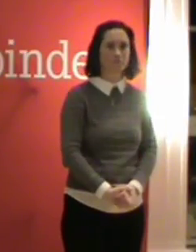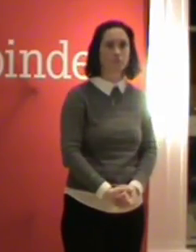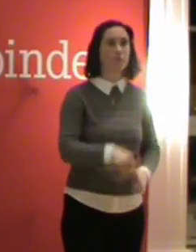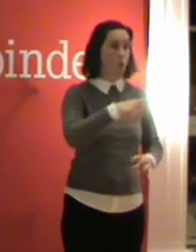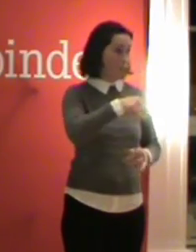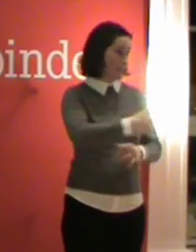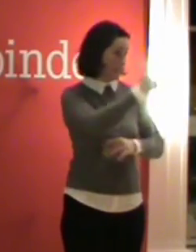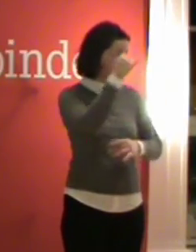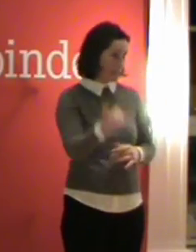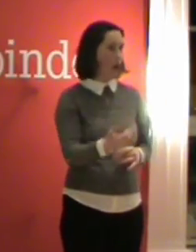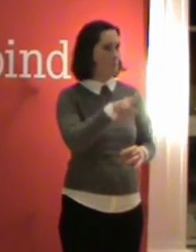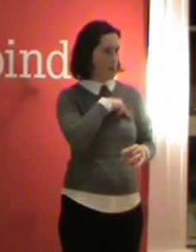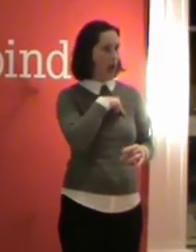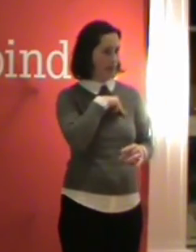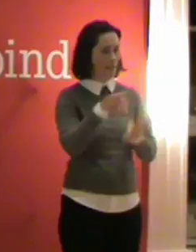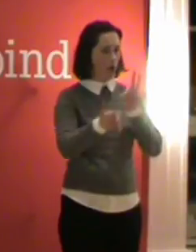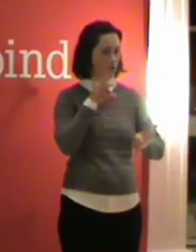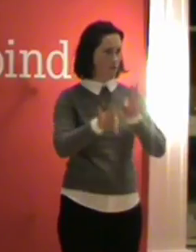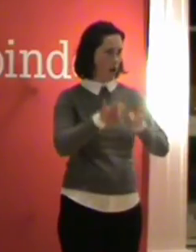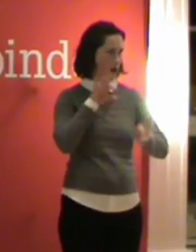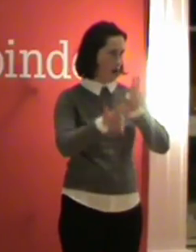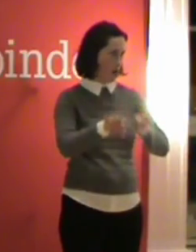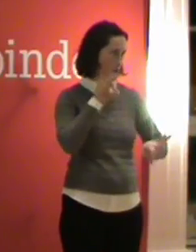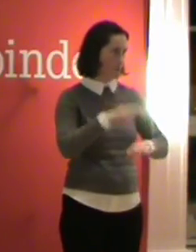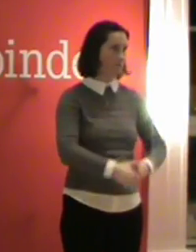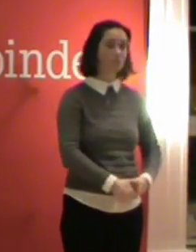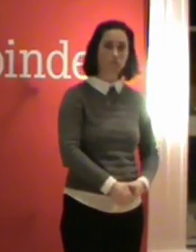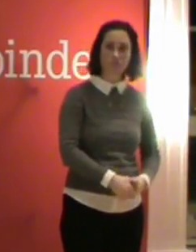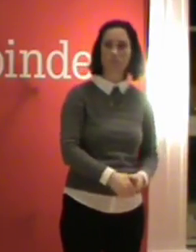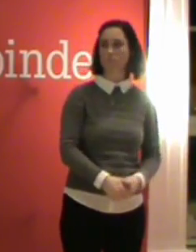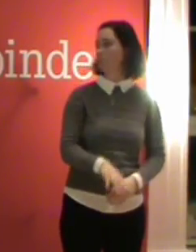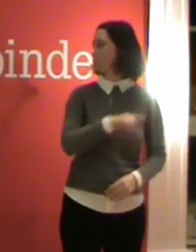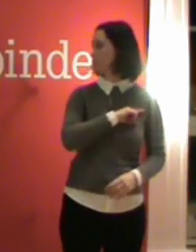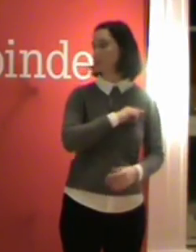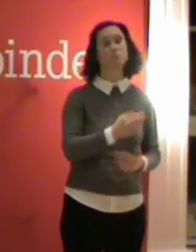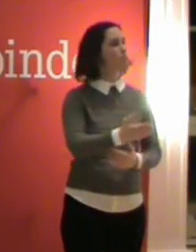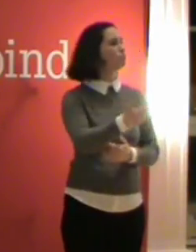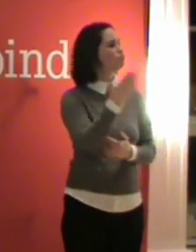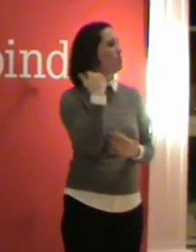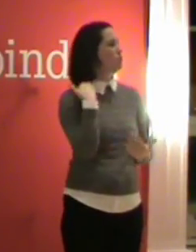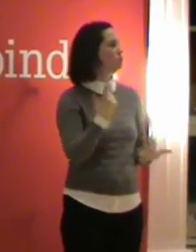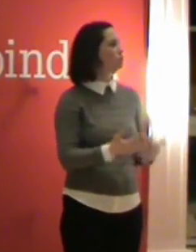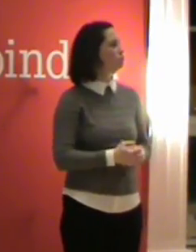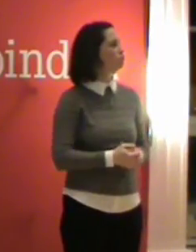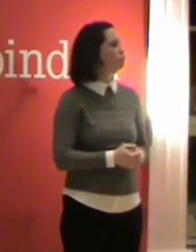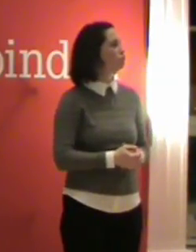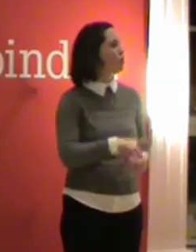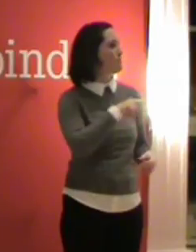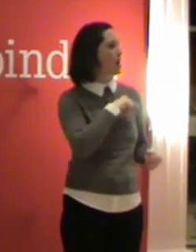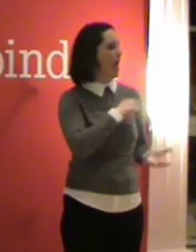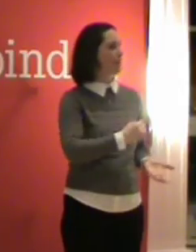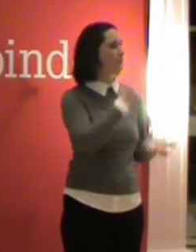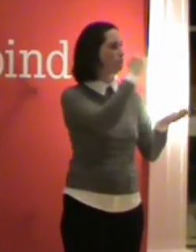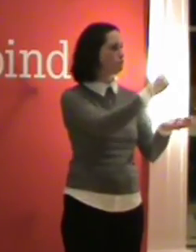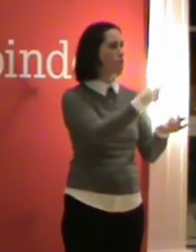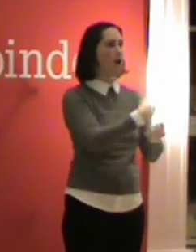dieses Jahr wieder ausgelobt, haben Sie ja gesagt, den Preis. Und ich habe mir damals gesagt, naja, wenn der Preis vergeben wird,